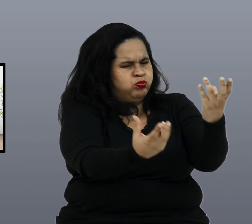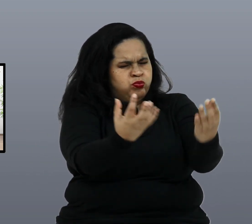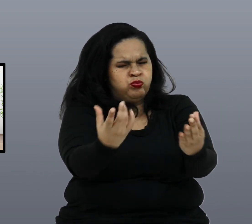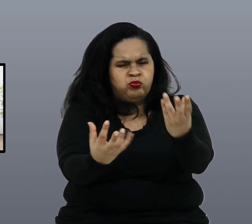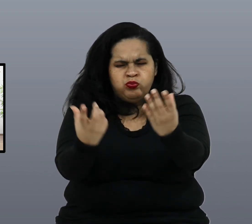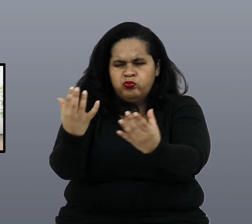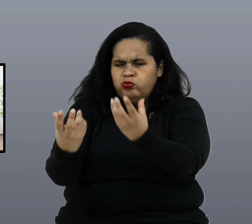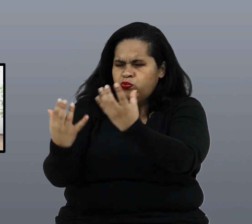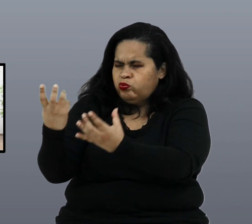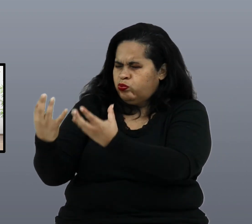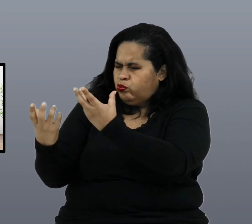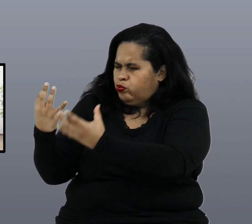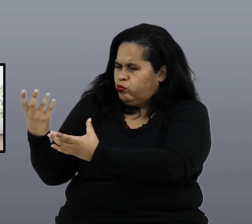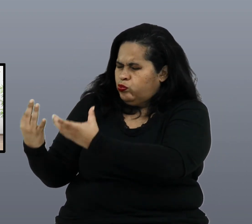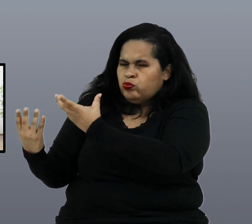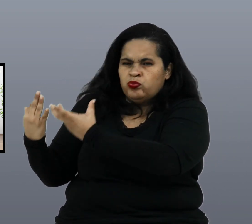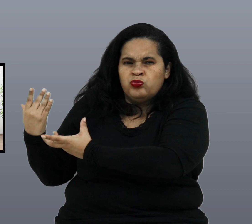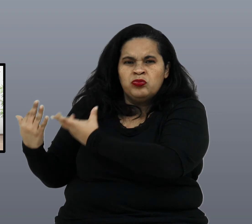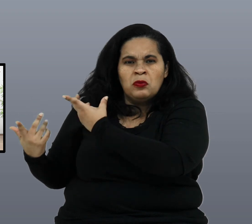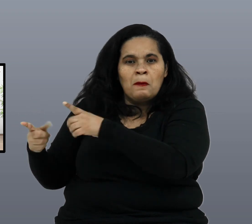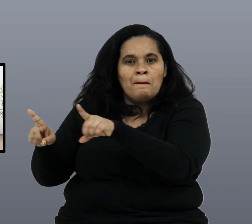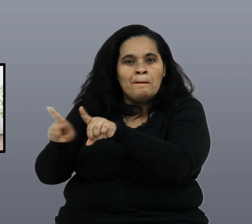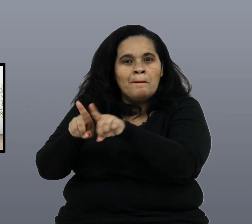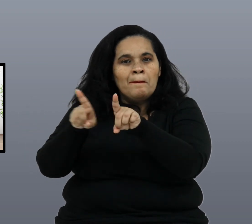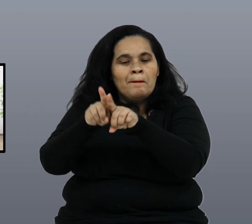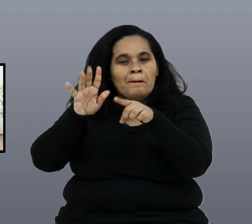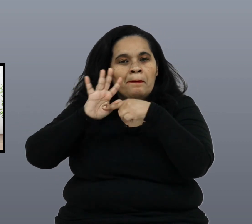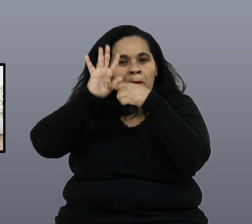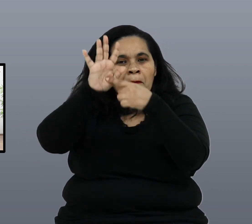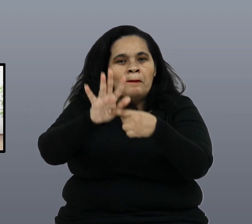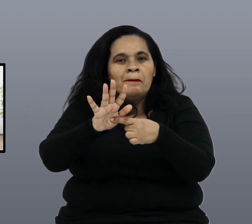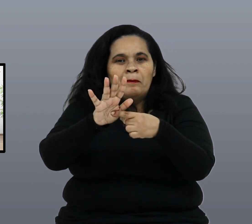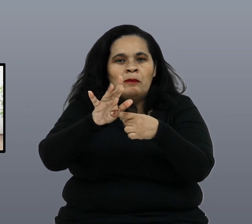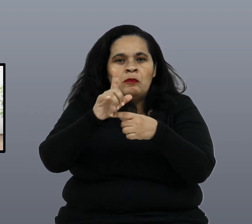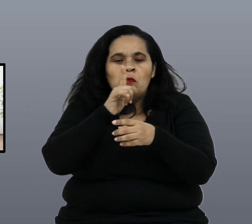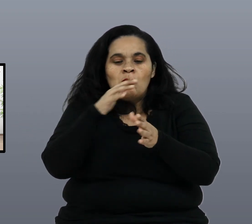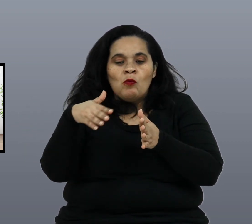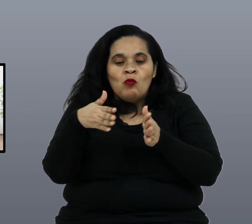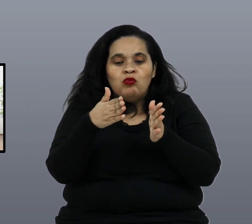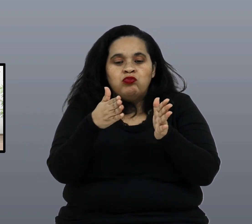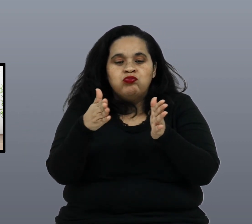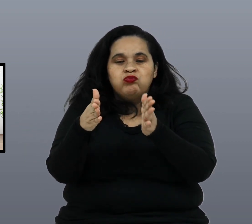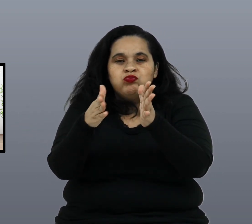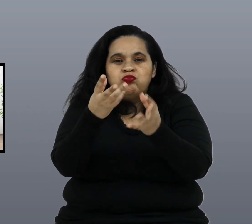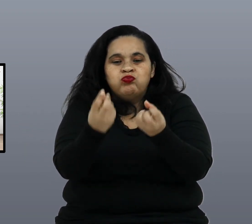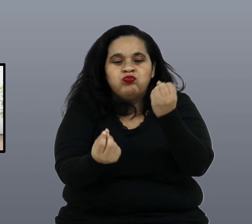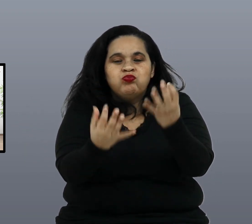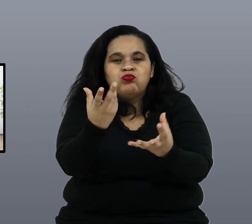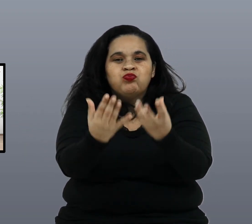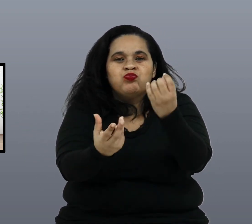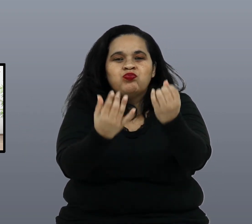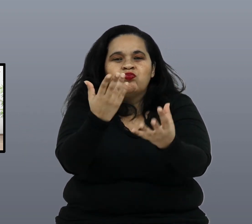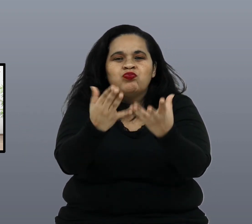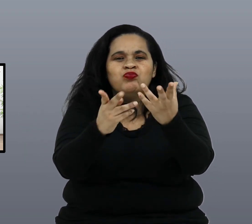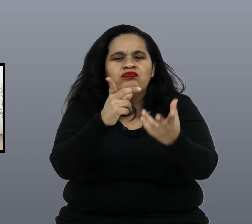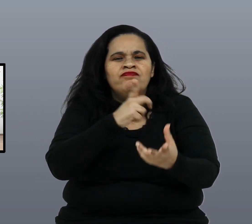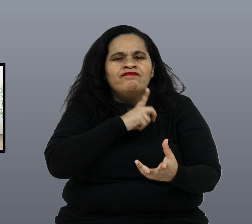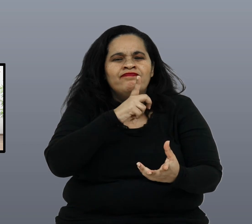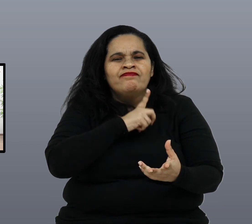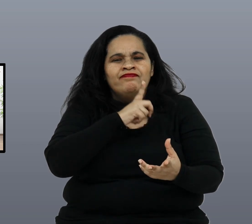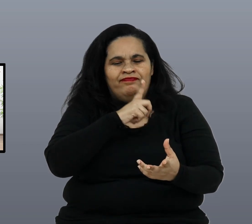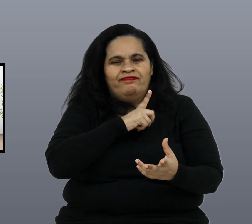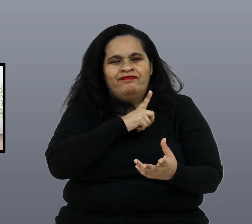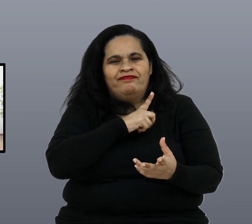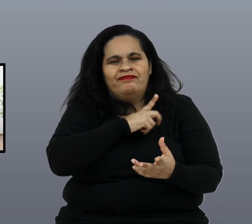dele saía um rio de fogo. E milhares o servia, milhões e milhões